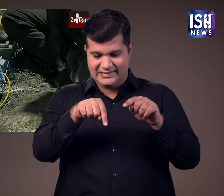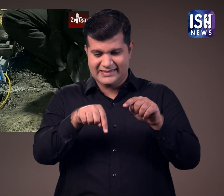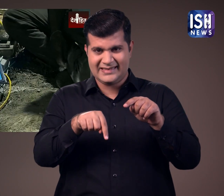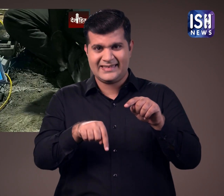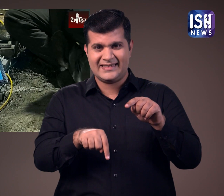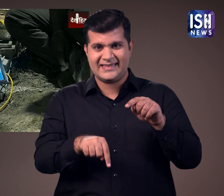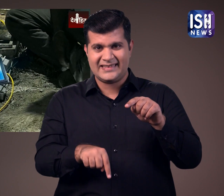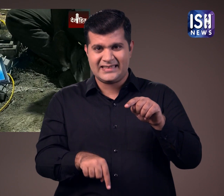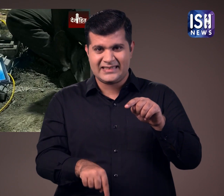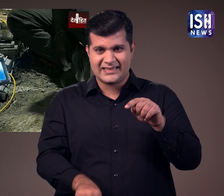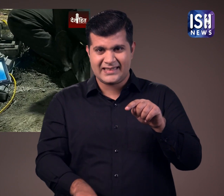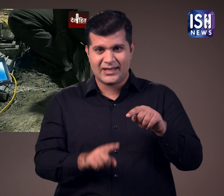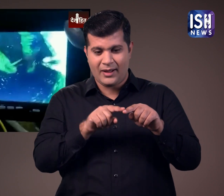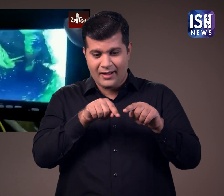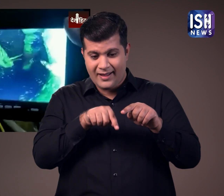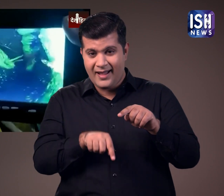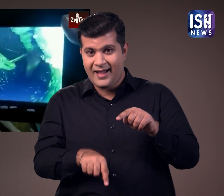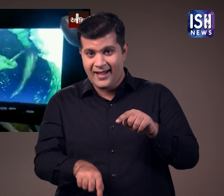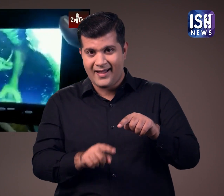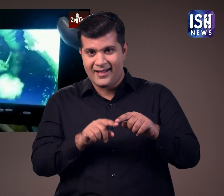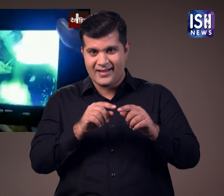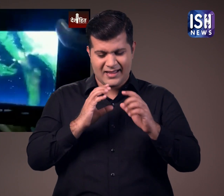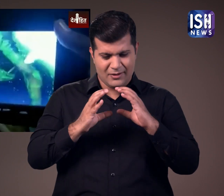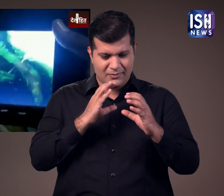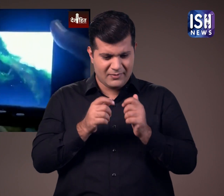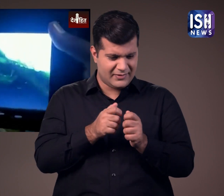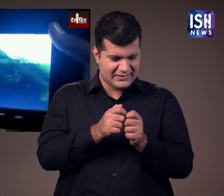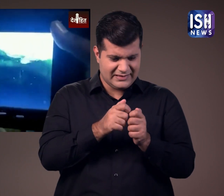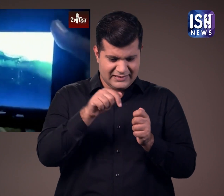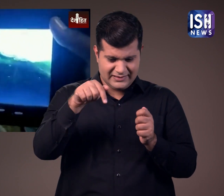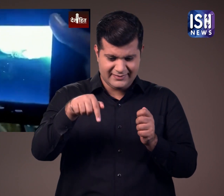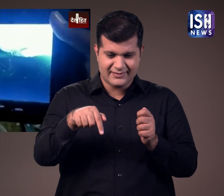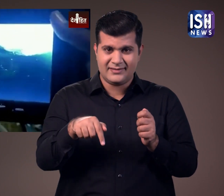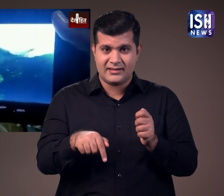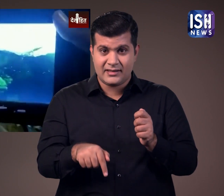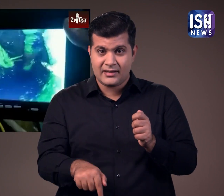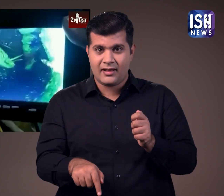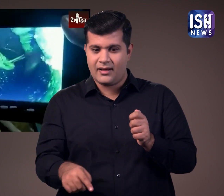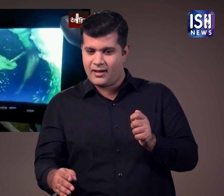लेकिन रोबोट की टीम बच्चे को बोर्वेल से बाहर निकालने में नाकाम रही